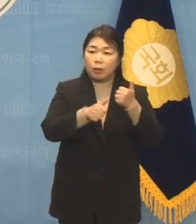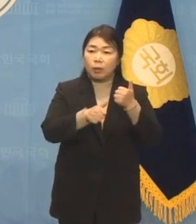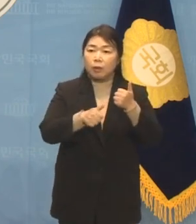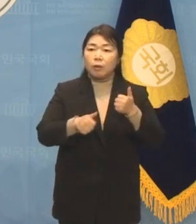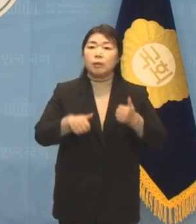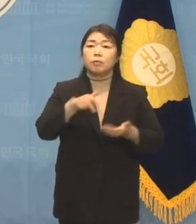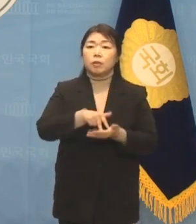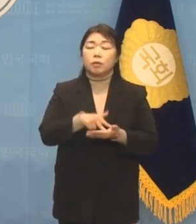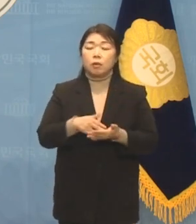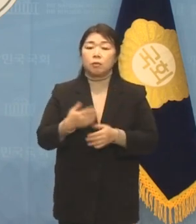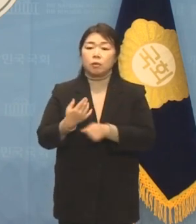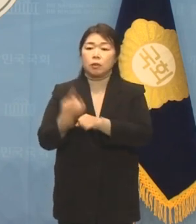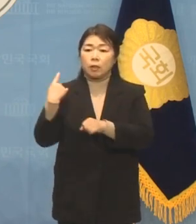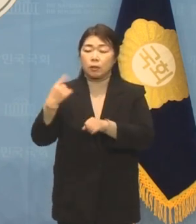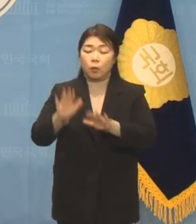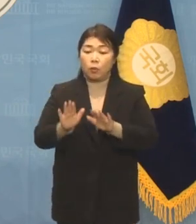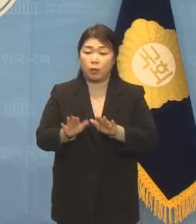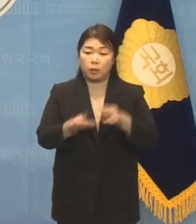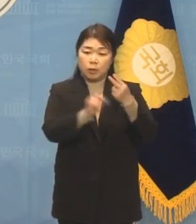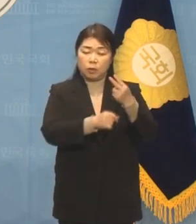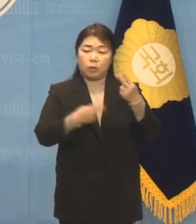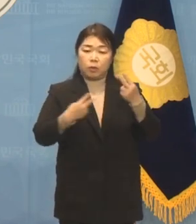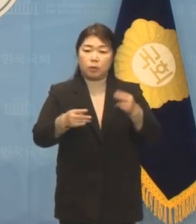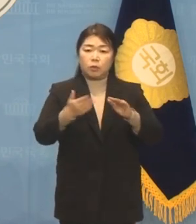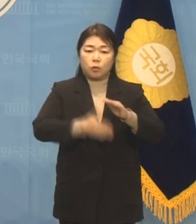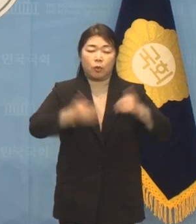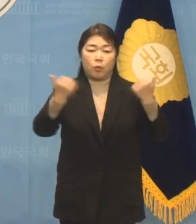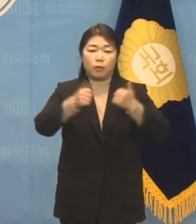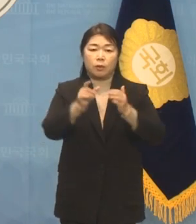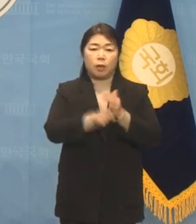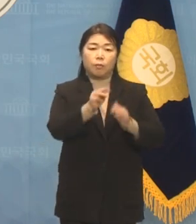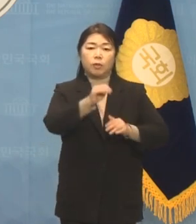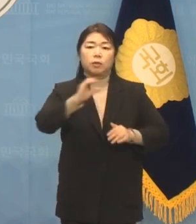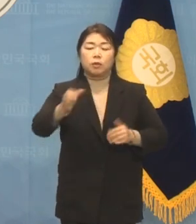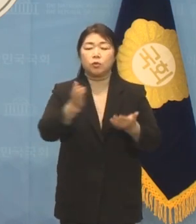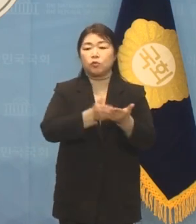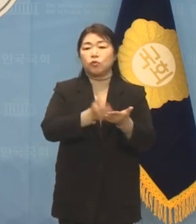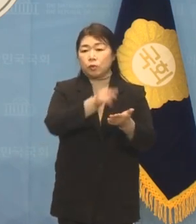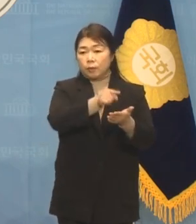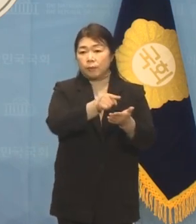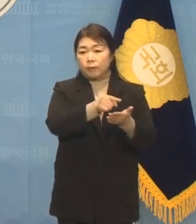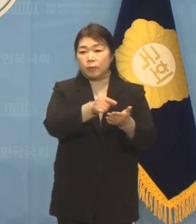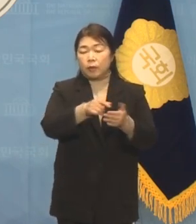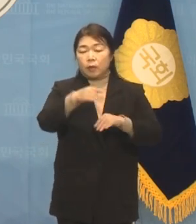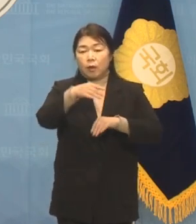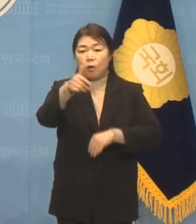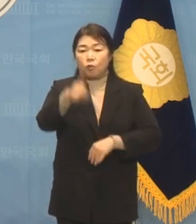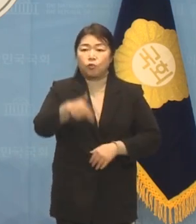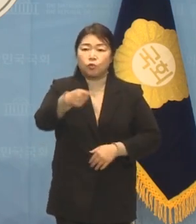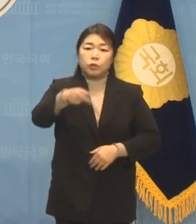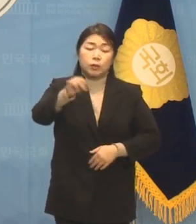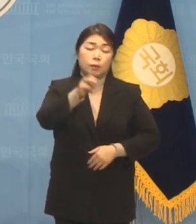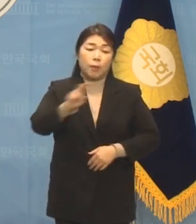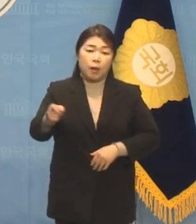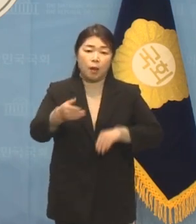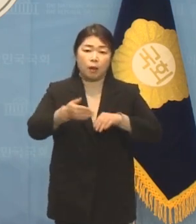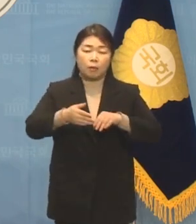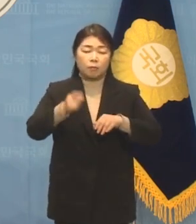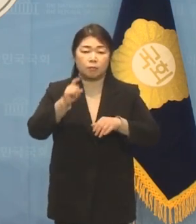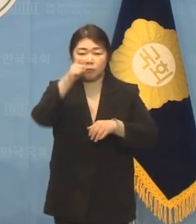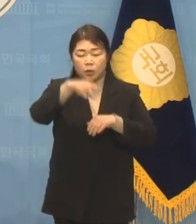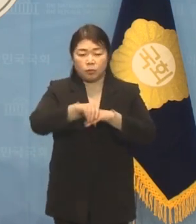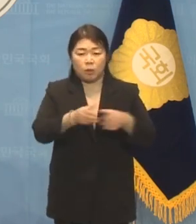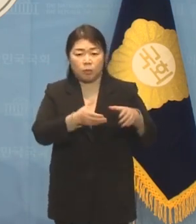방송심의소위원회는 지난 2월 6일 정기회의에서 MBC 뉴스데스크의 후쿠시마 오염수 방류 계획 보도에 대해